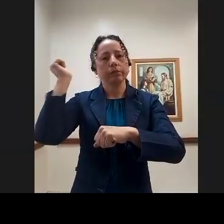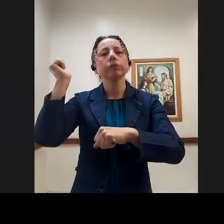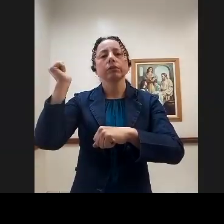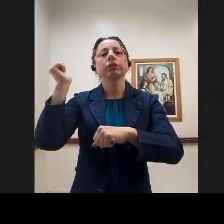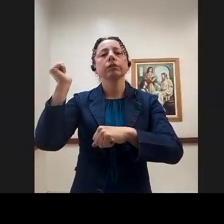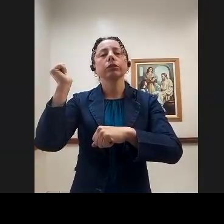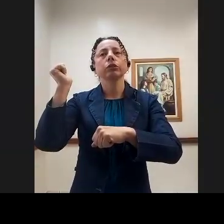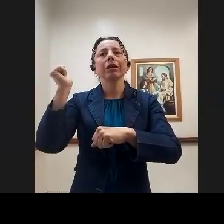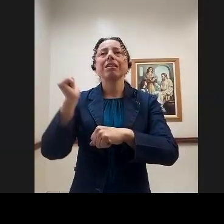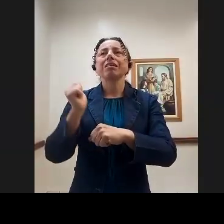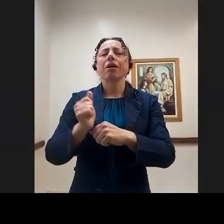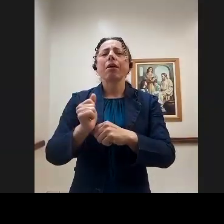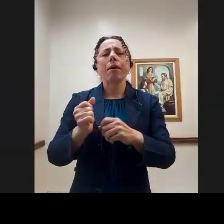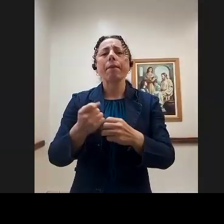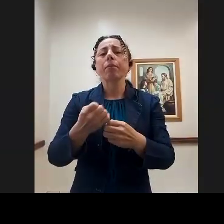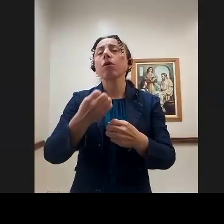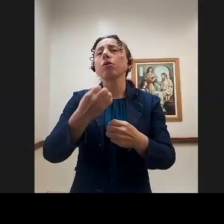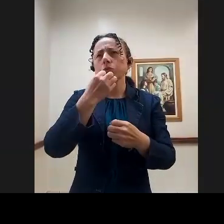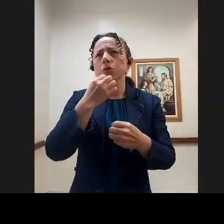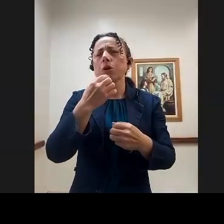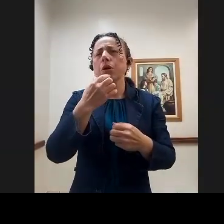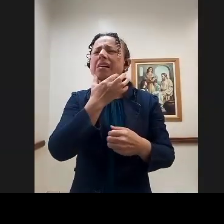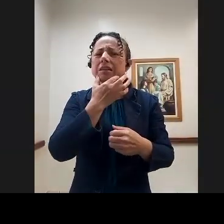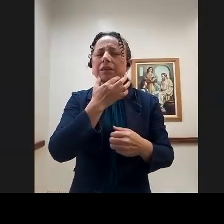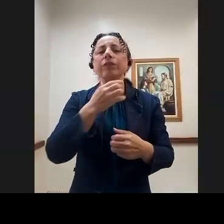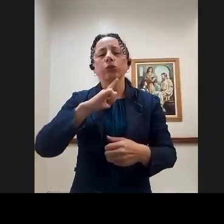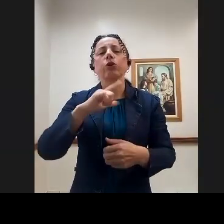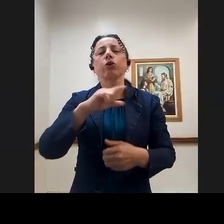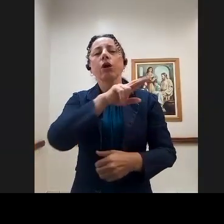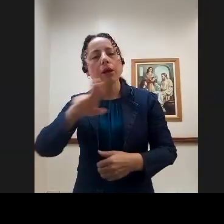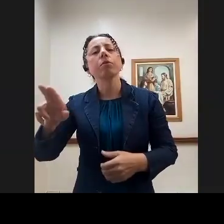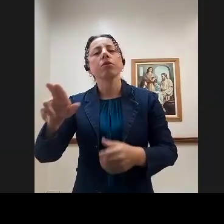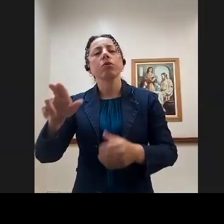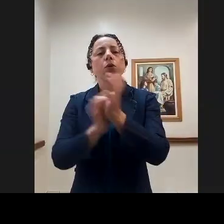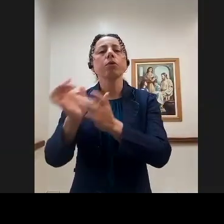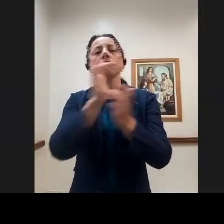posso um dia alcançar a exaltação. Em nome de Jesus Cristo. Amém.